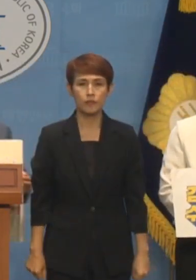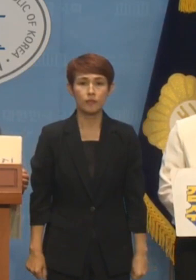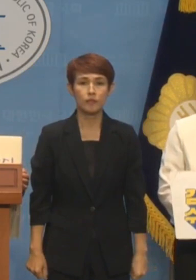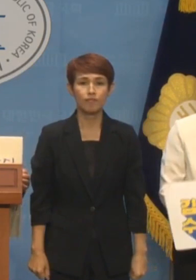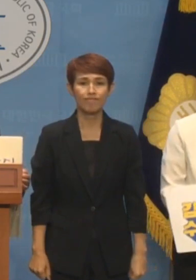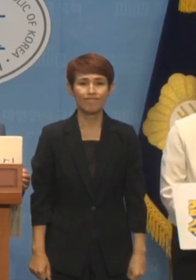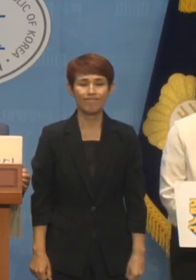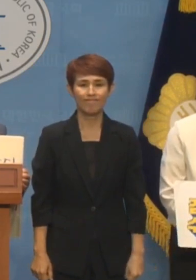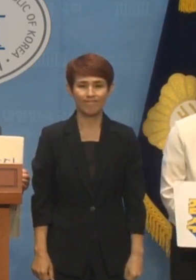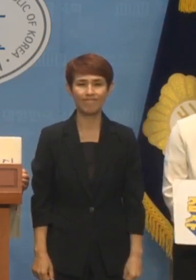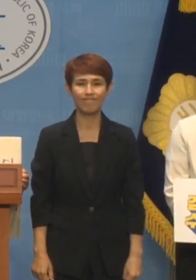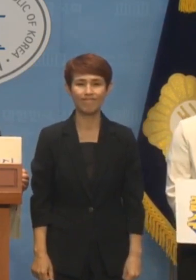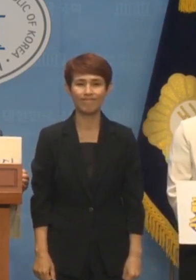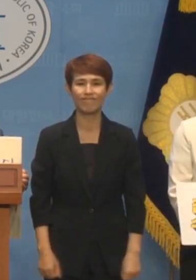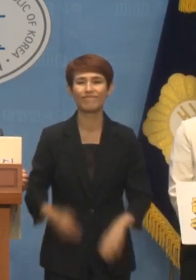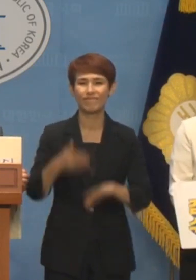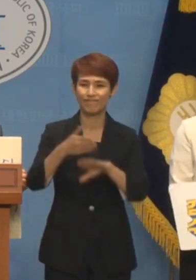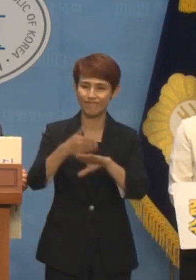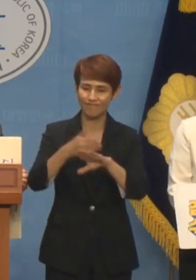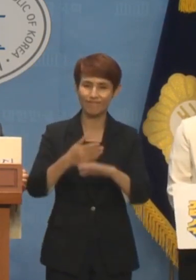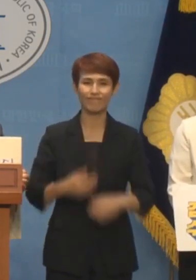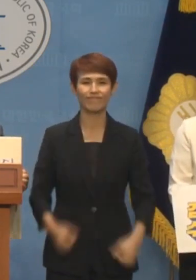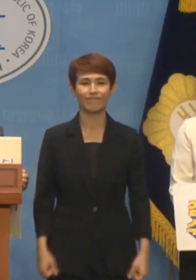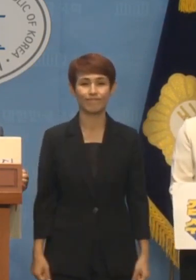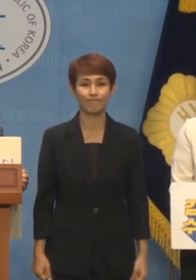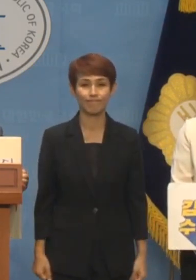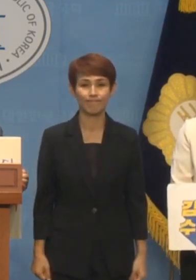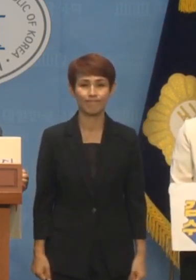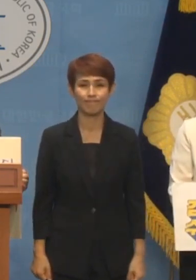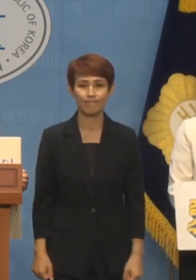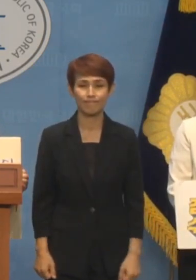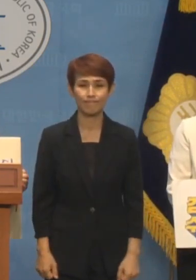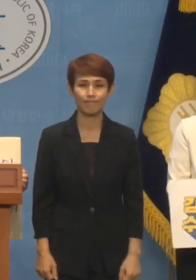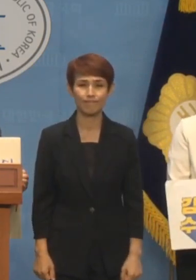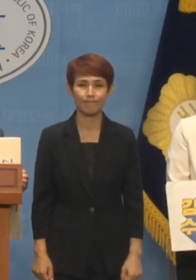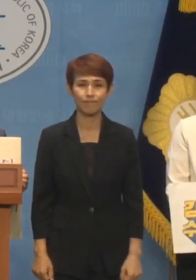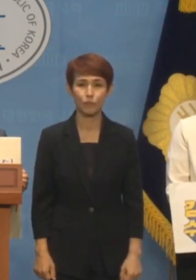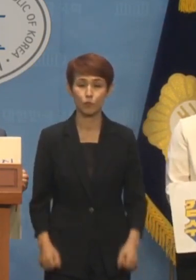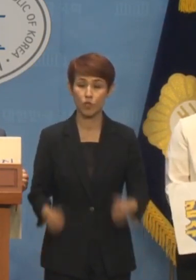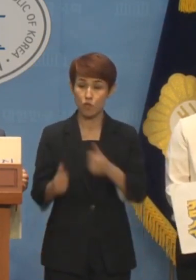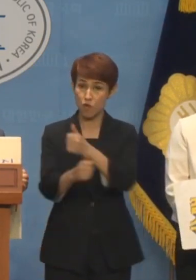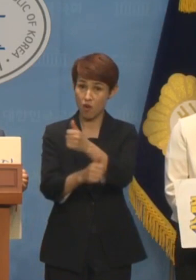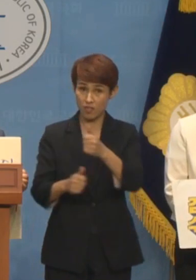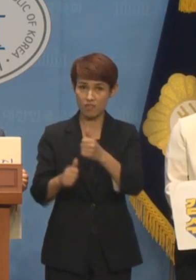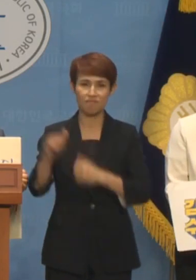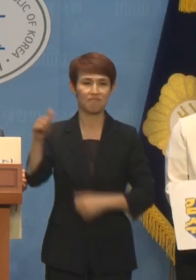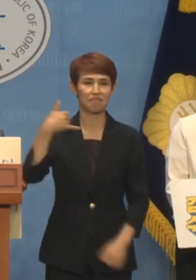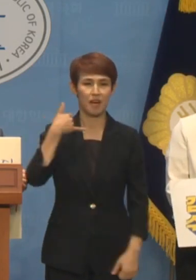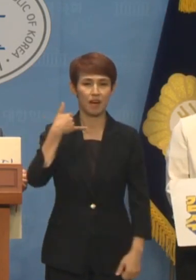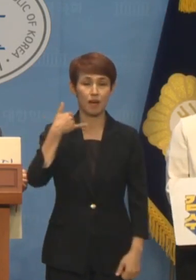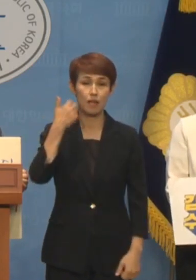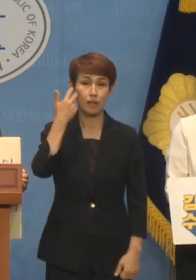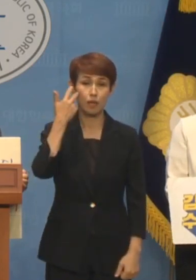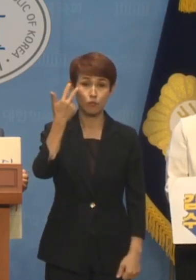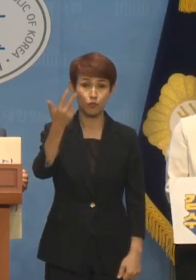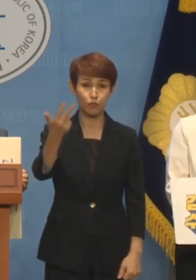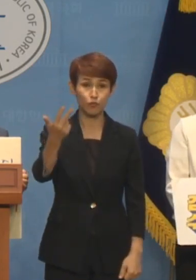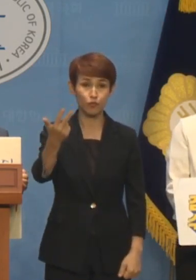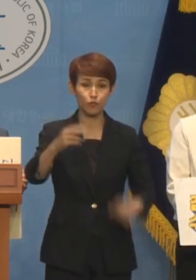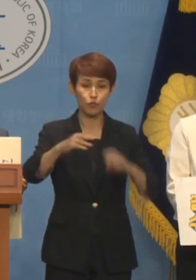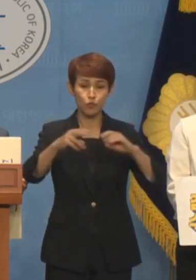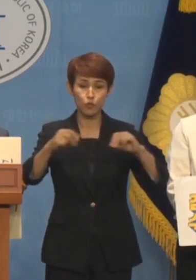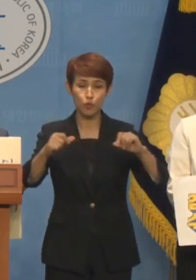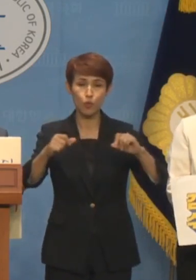예, 정으로 의원님까지 함께해 주셔서 참 고맙습니다. 민주당 국토교통위 의원님들께도 연락이 왔는데요. 다음 주에